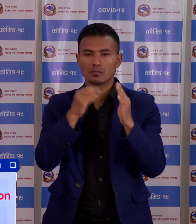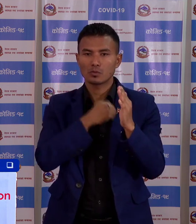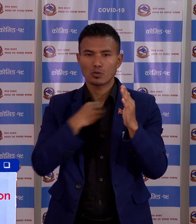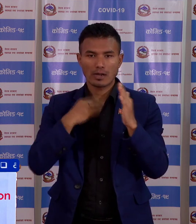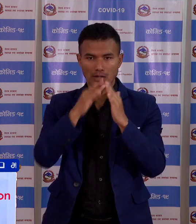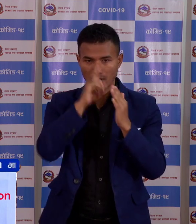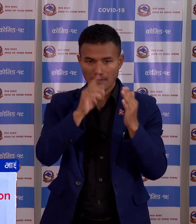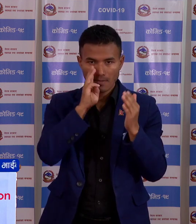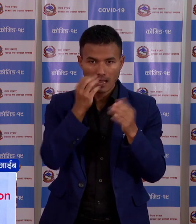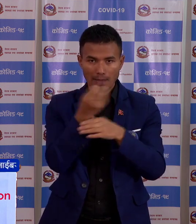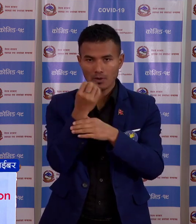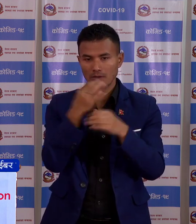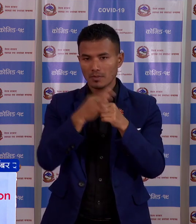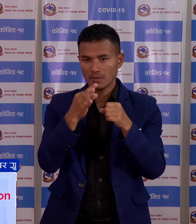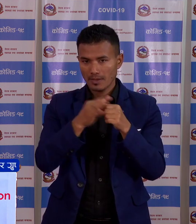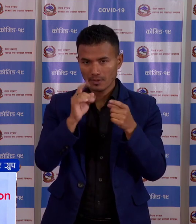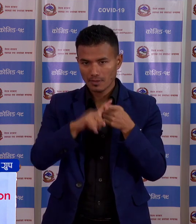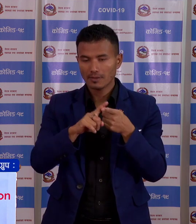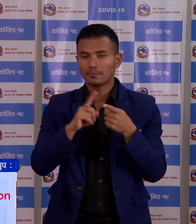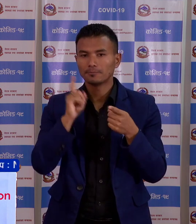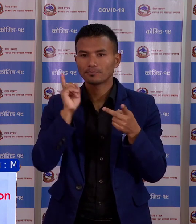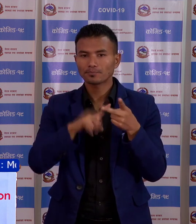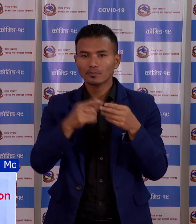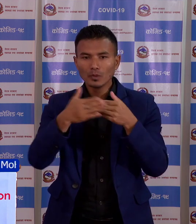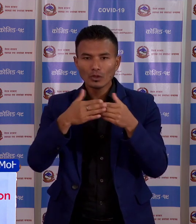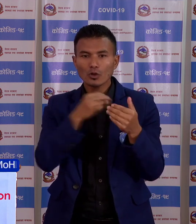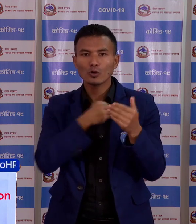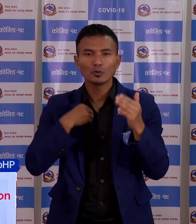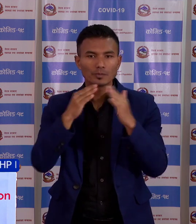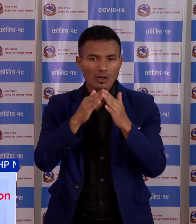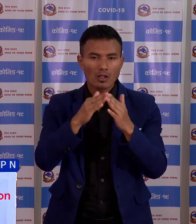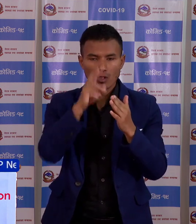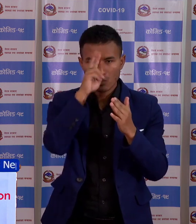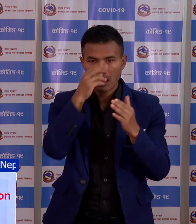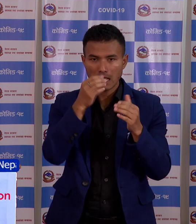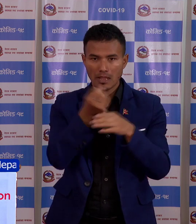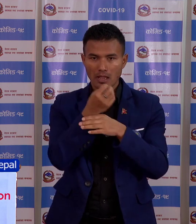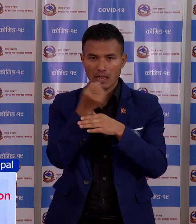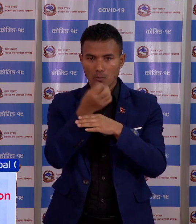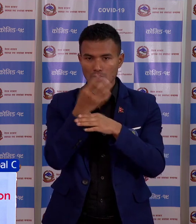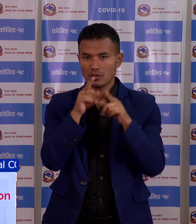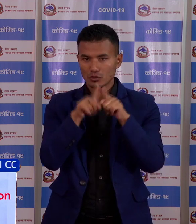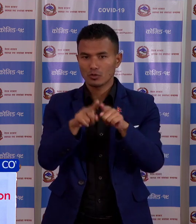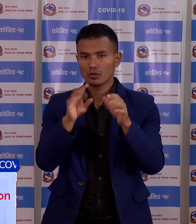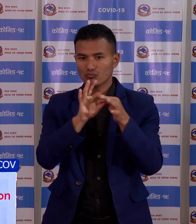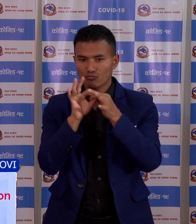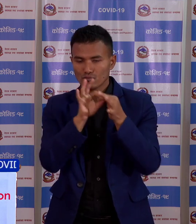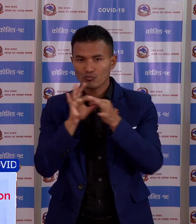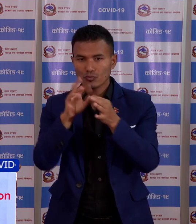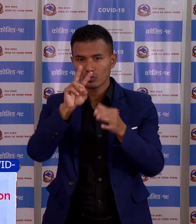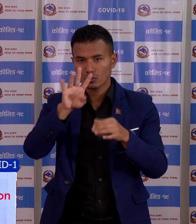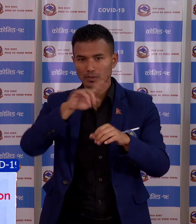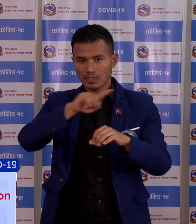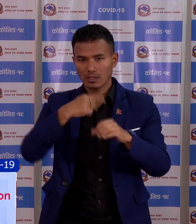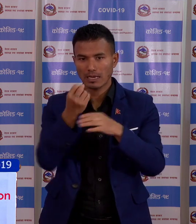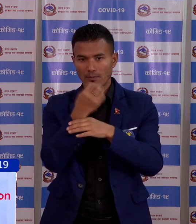ambulance को वेवस्थापन गर्ने कुरा नजी को स्वास्ते स्वास्ता वा ambulance से वा संग समन्नोय गरे रा 24